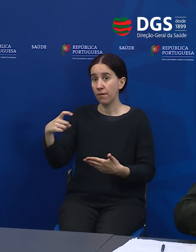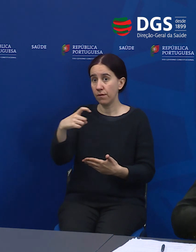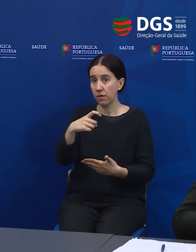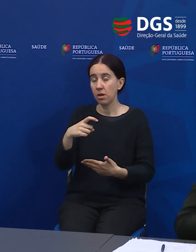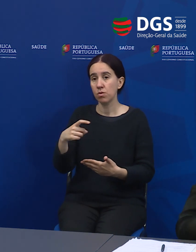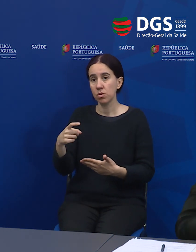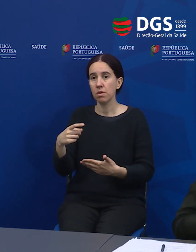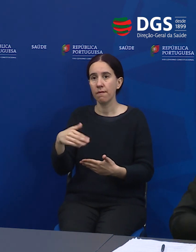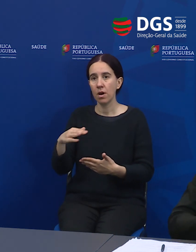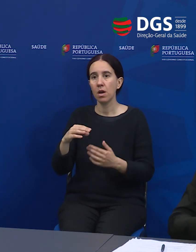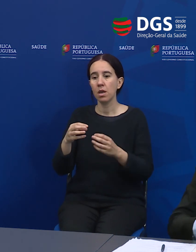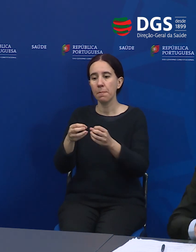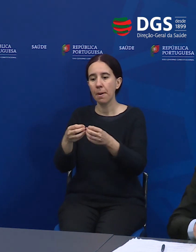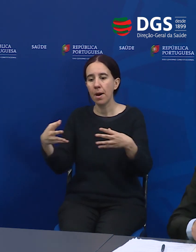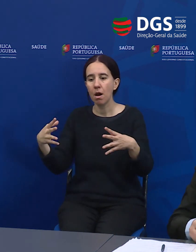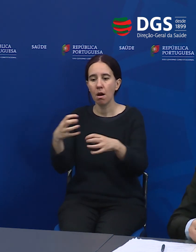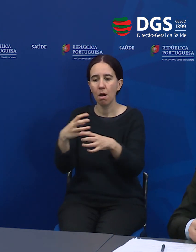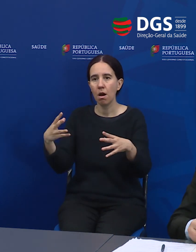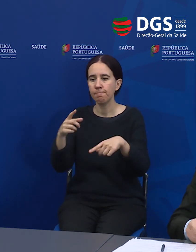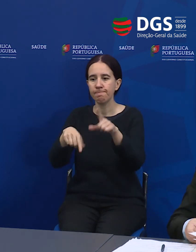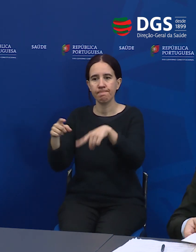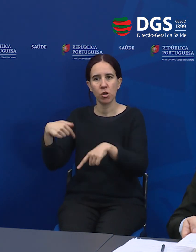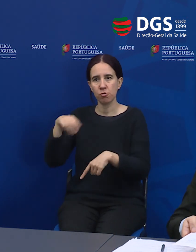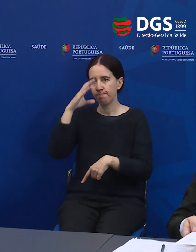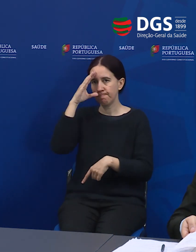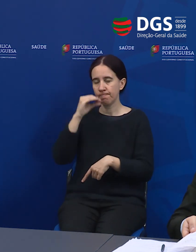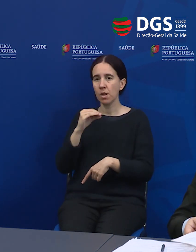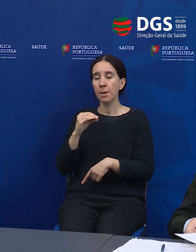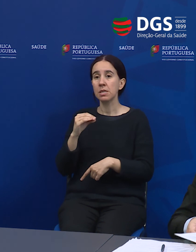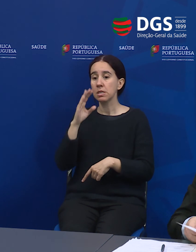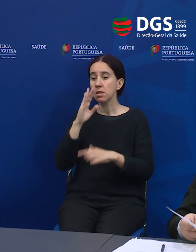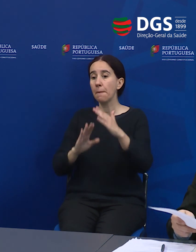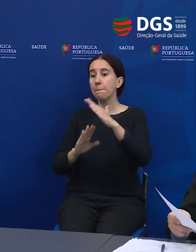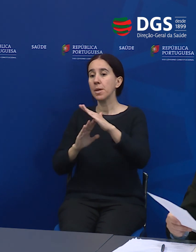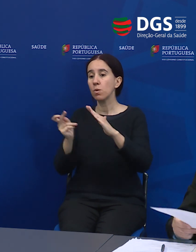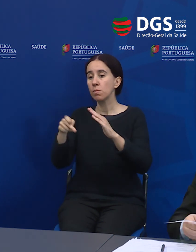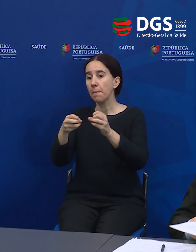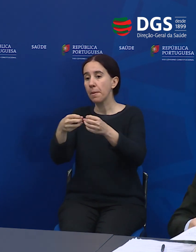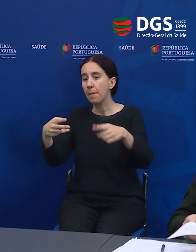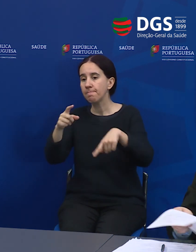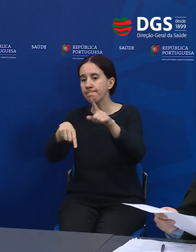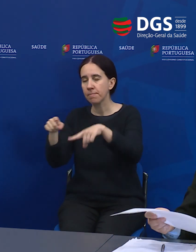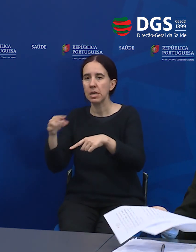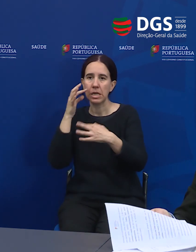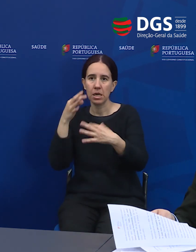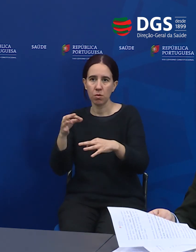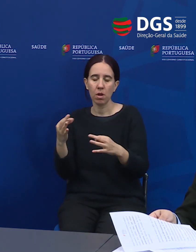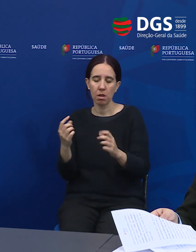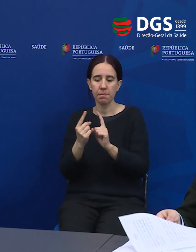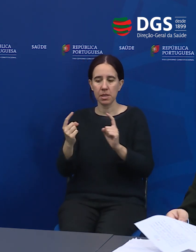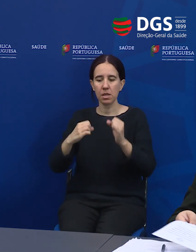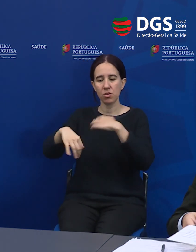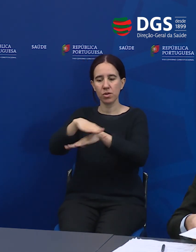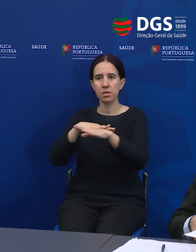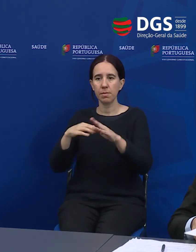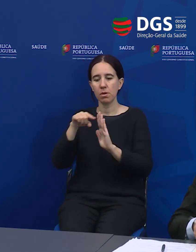vírus vai ter mais ou menos ondas mas é natural que se tiver outros picos e outras ondas que medidas de distância mente